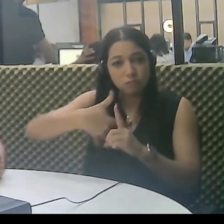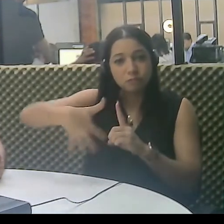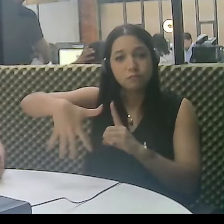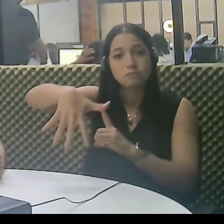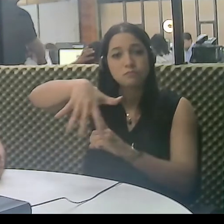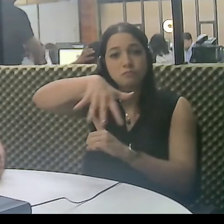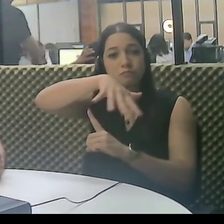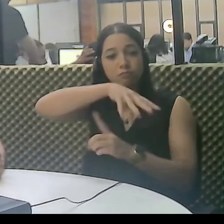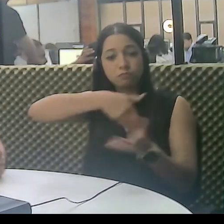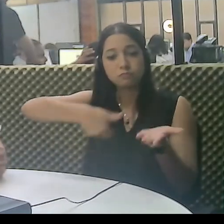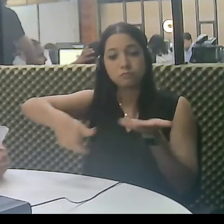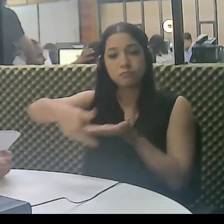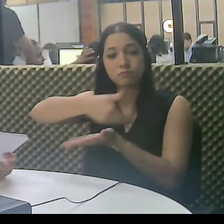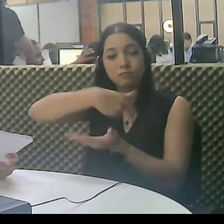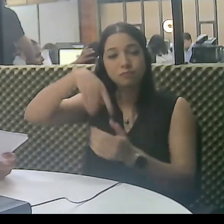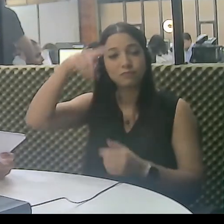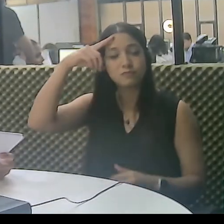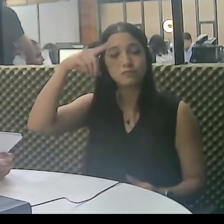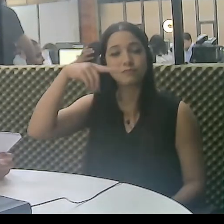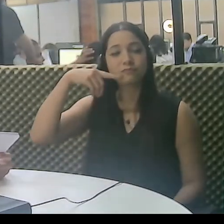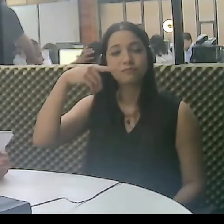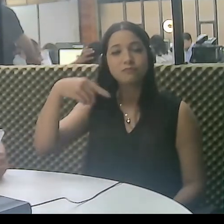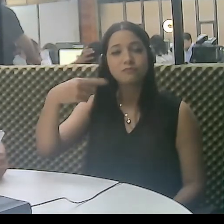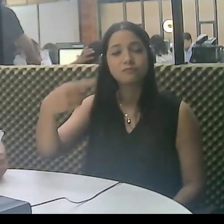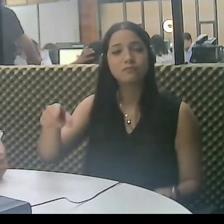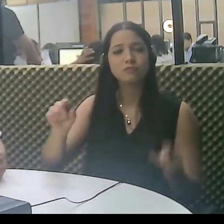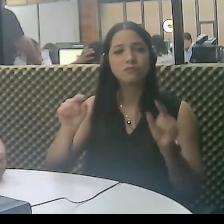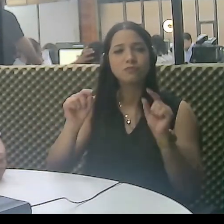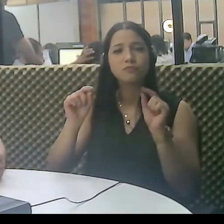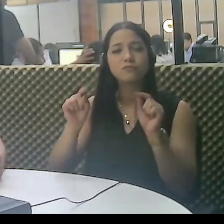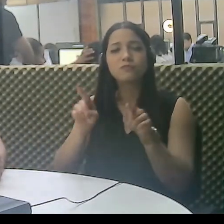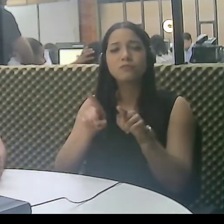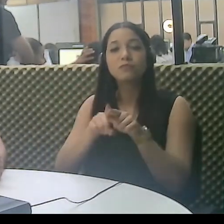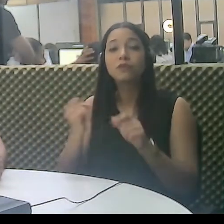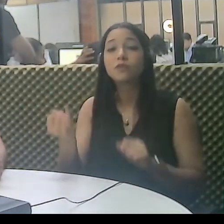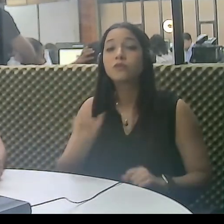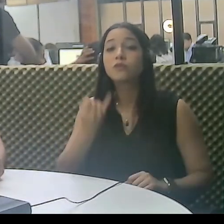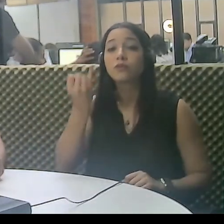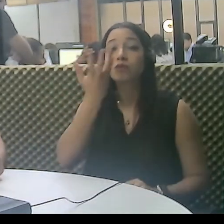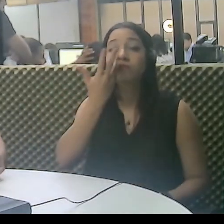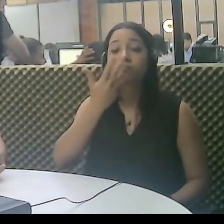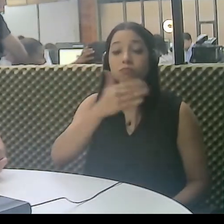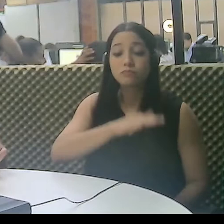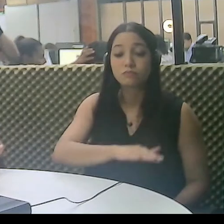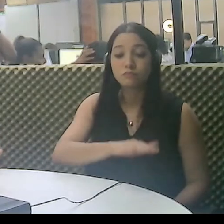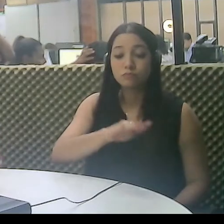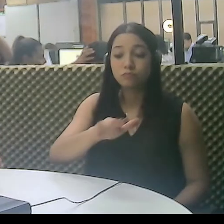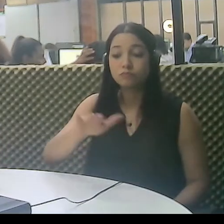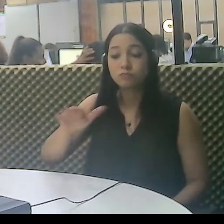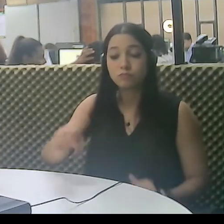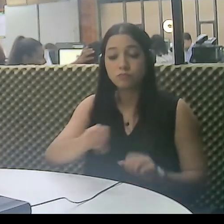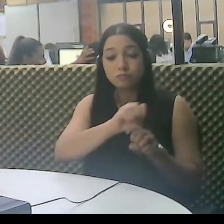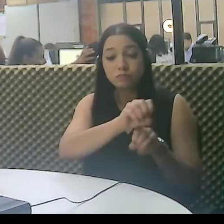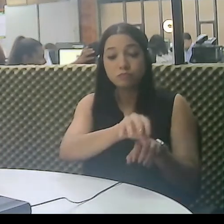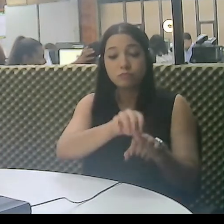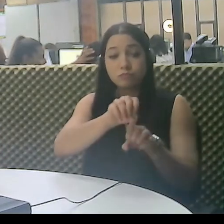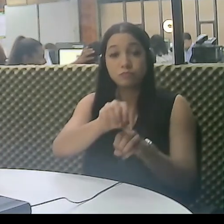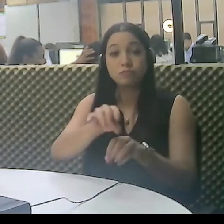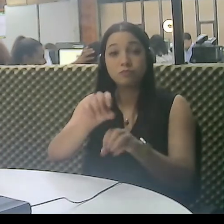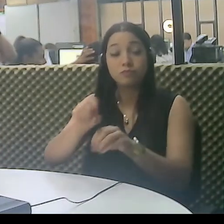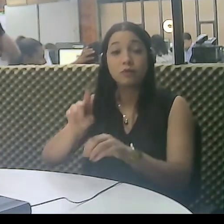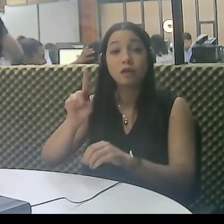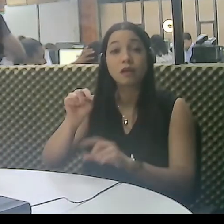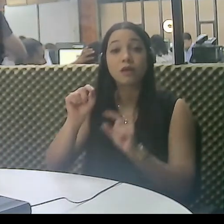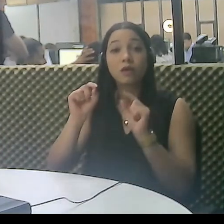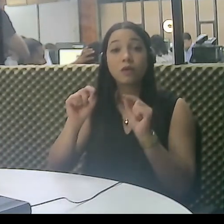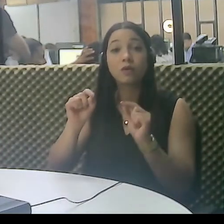no convívio cotidiano, nós temos ainda que também trabalhar com nossas crianças, que esta é